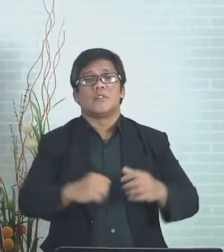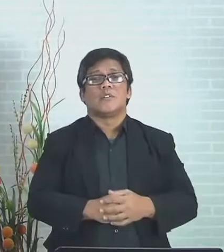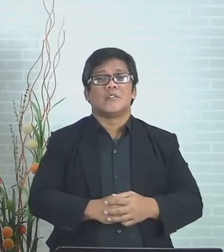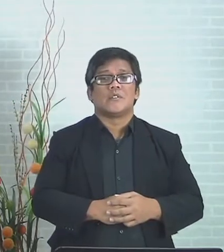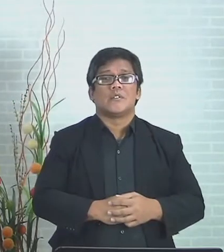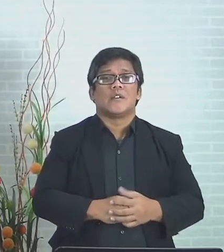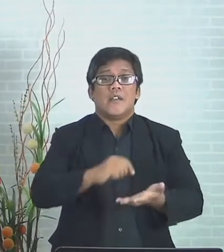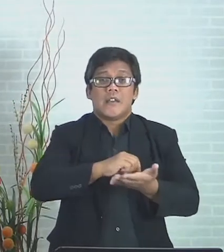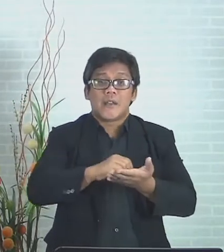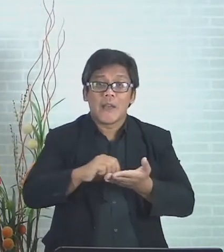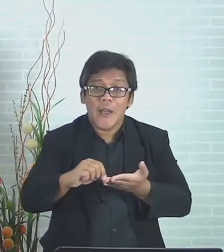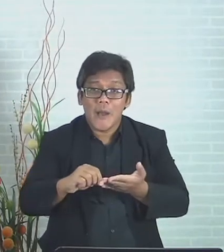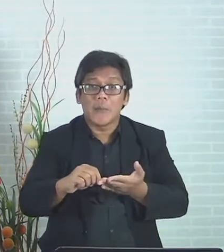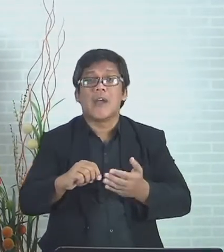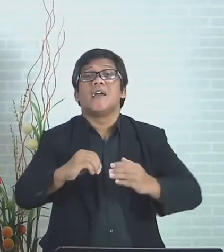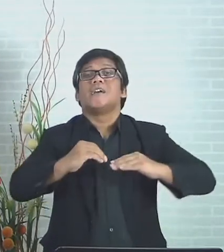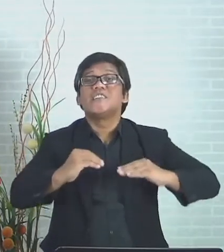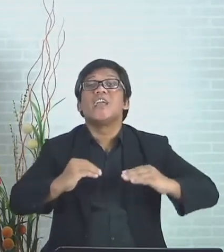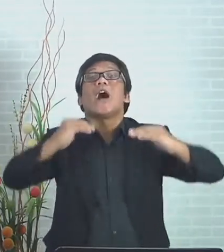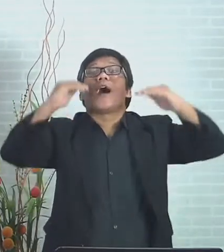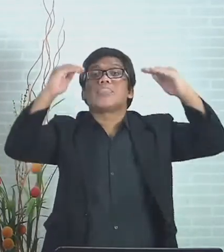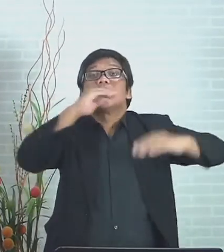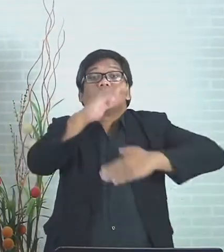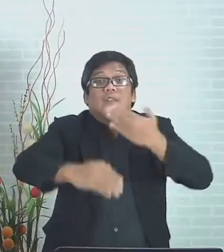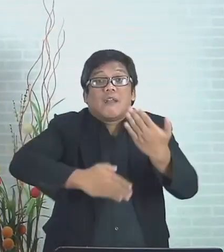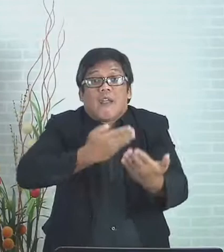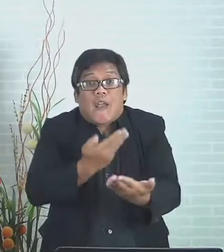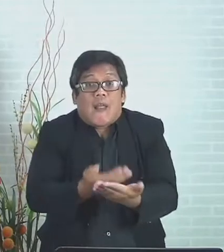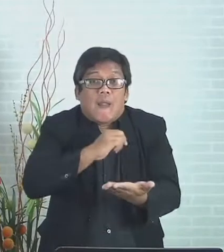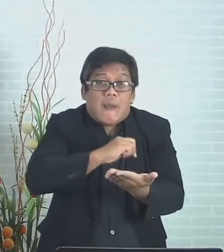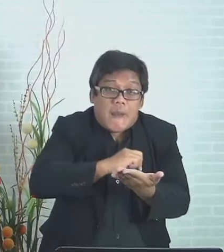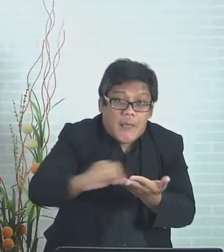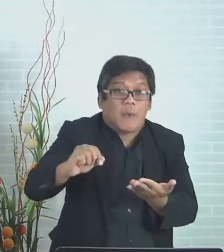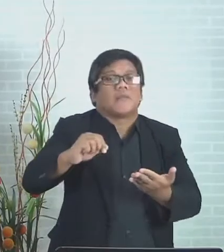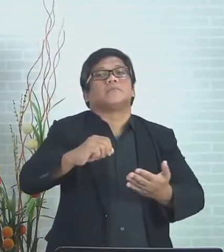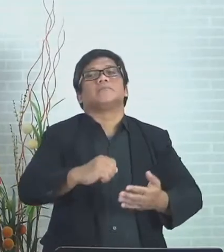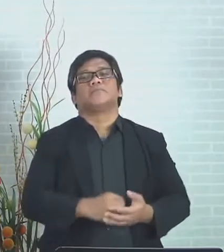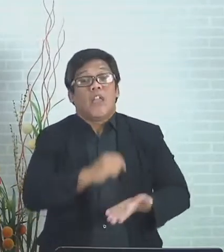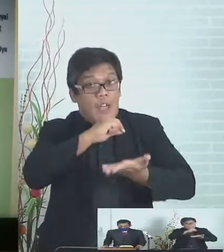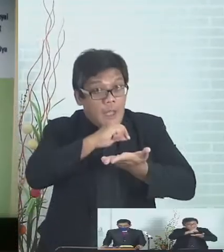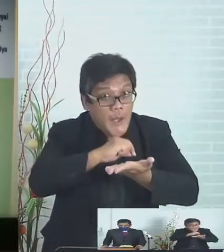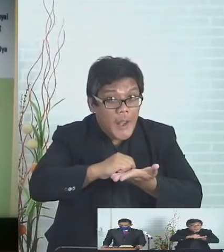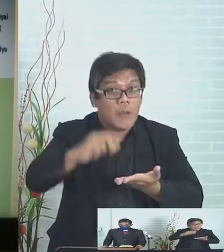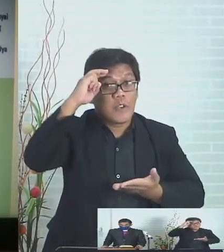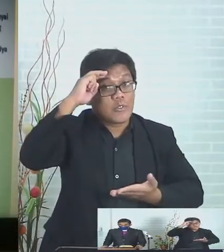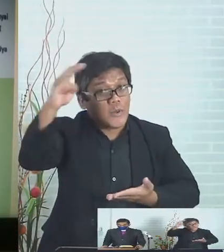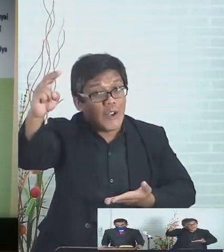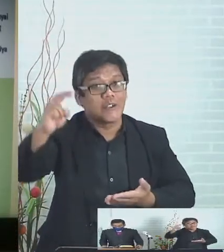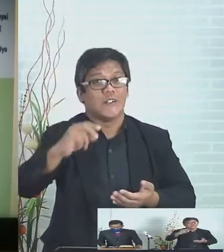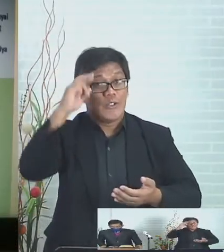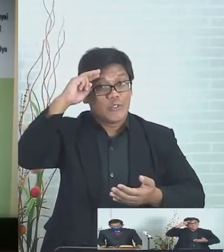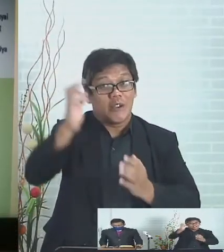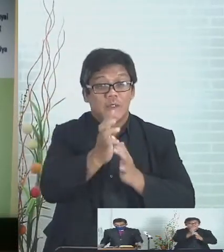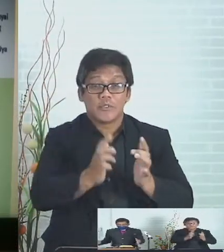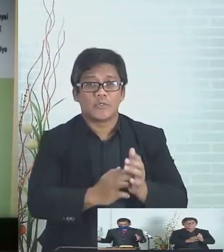tadi bahwa nama di atas segala nama Hai nama Tuhan Tuhan